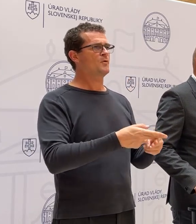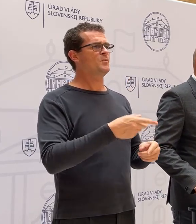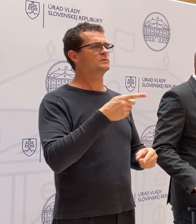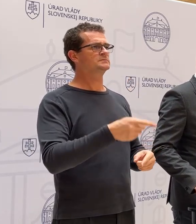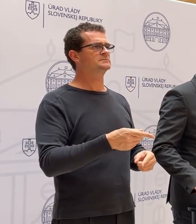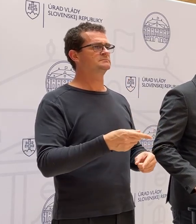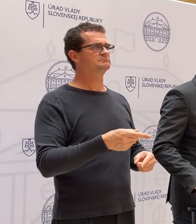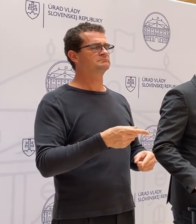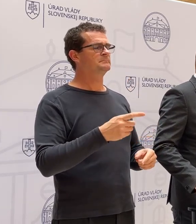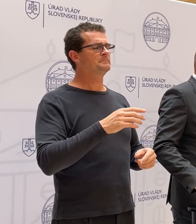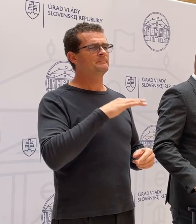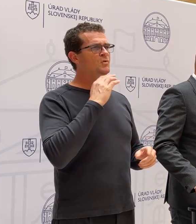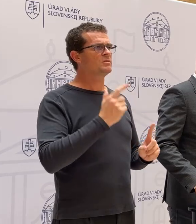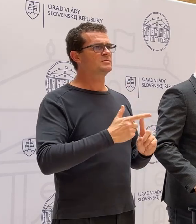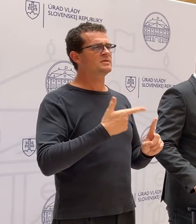sa